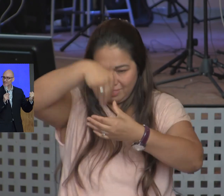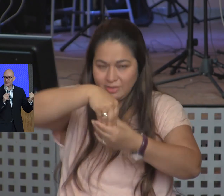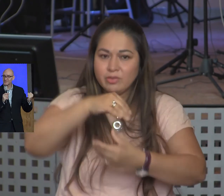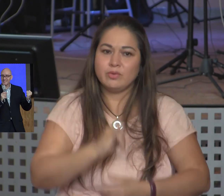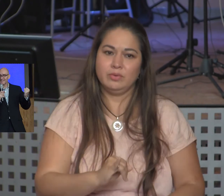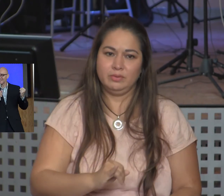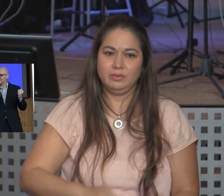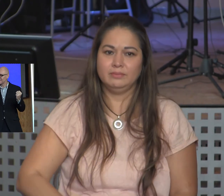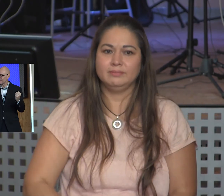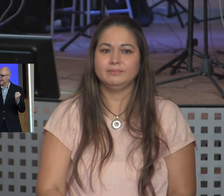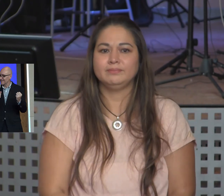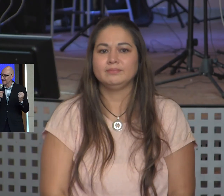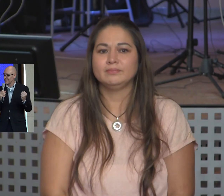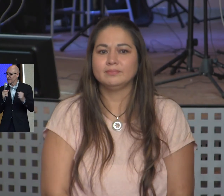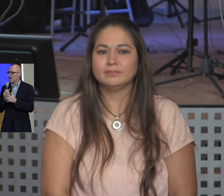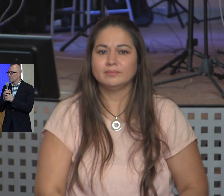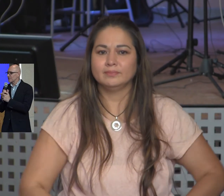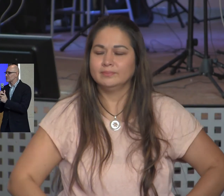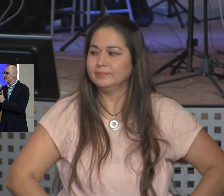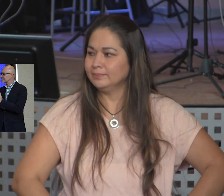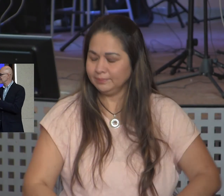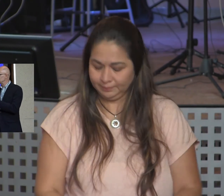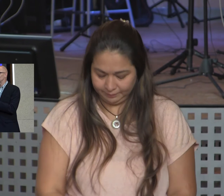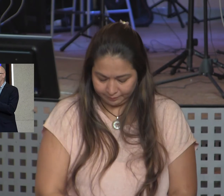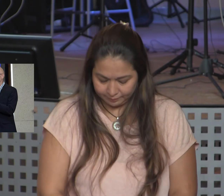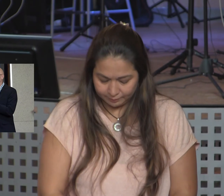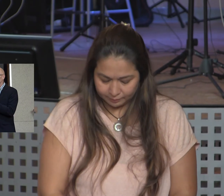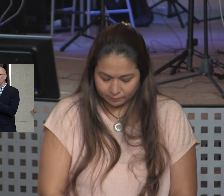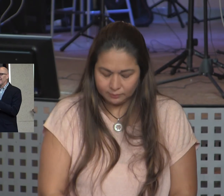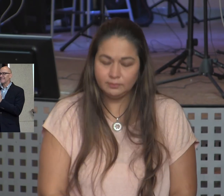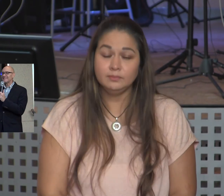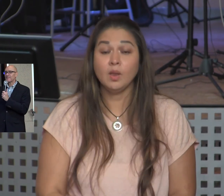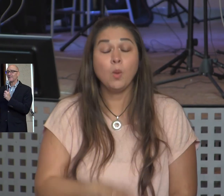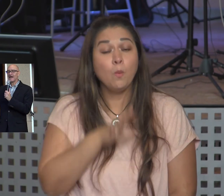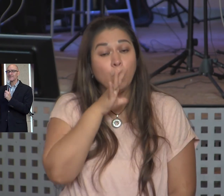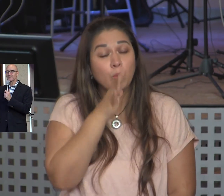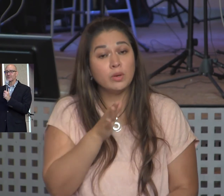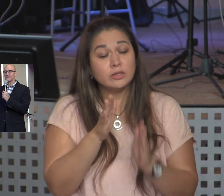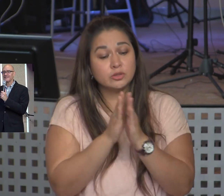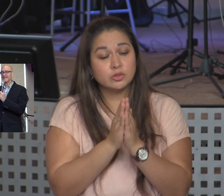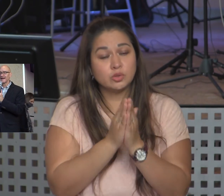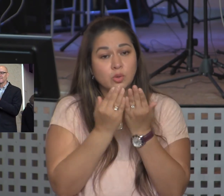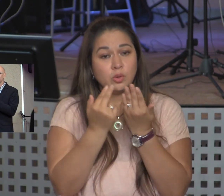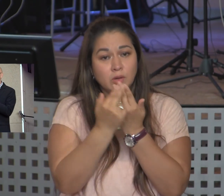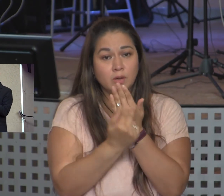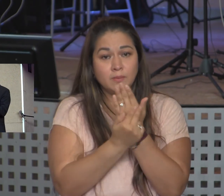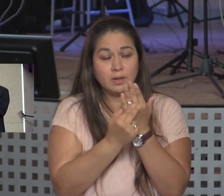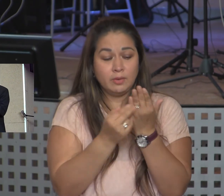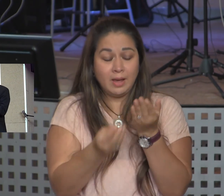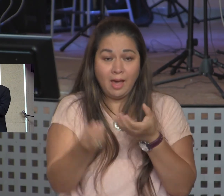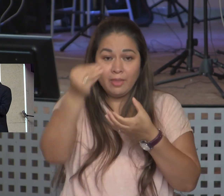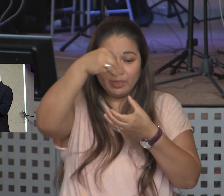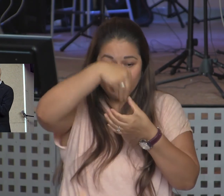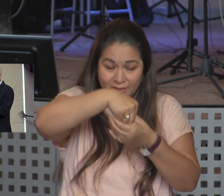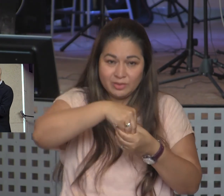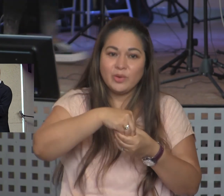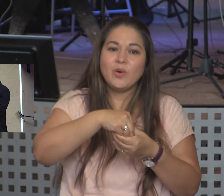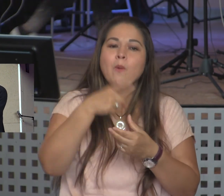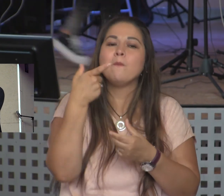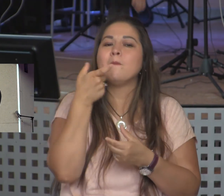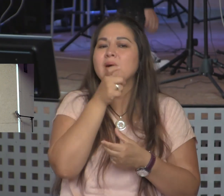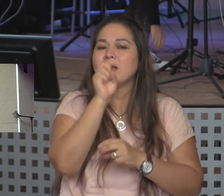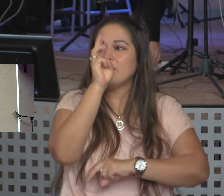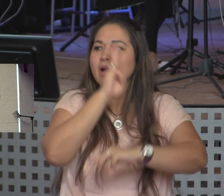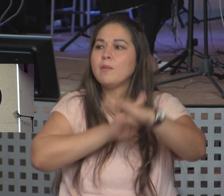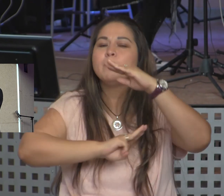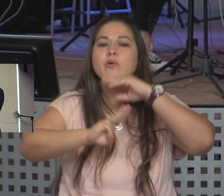Es que lo contiene en sí misma. Por eso la Escritura es la palabra profética más segura. Toda